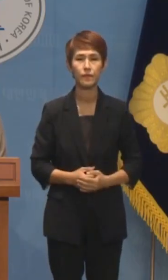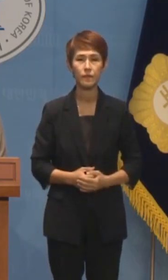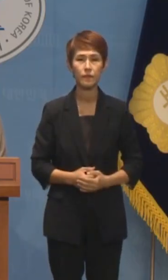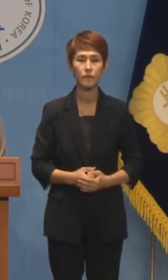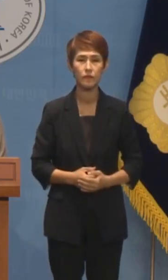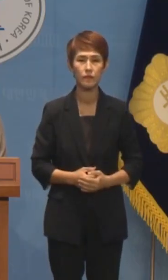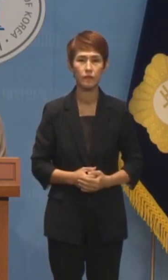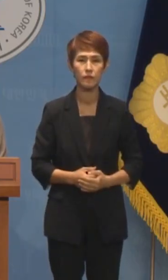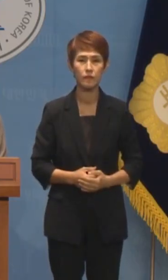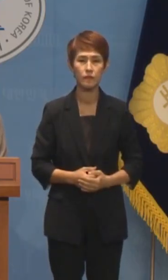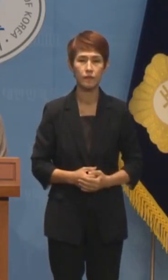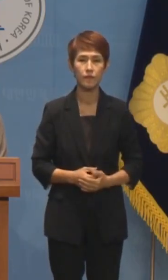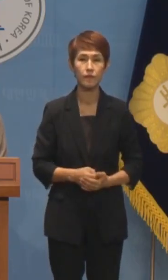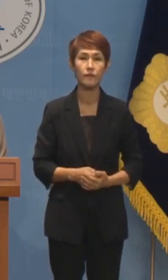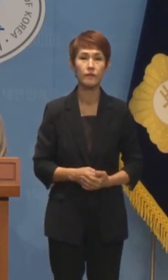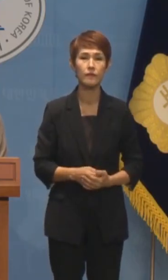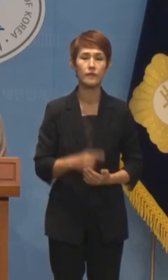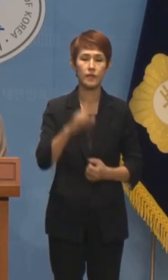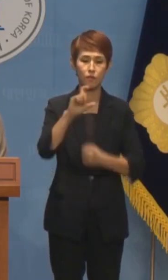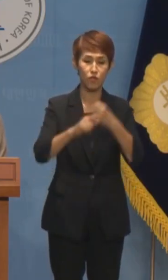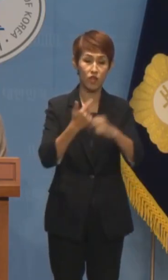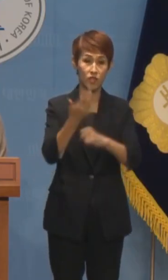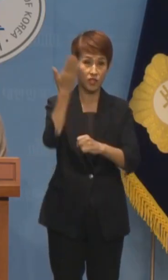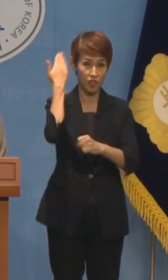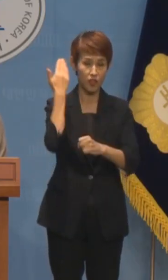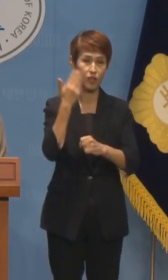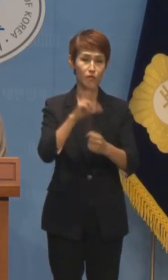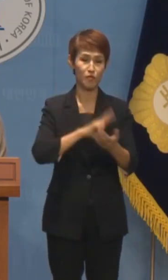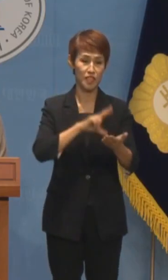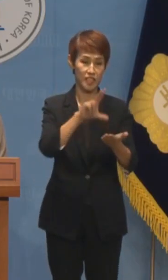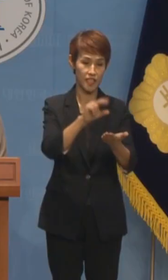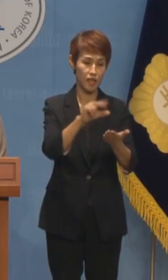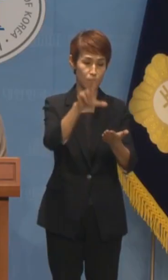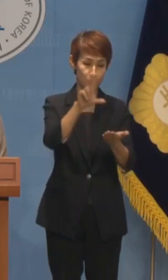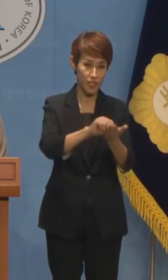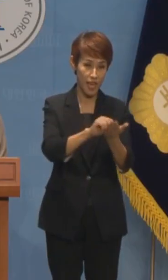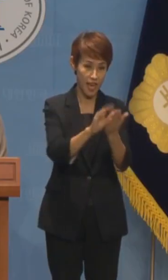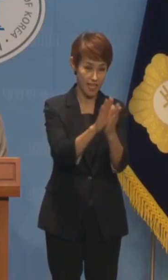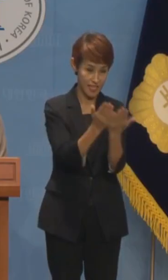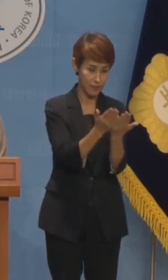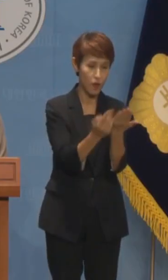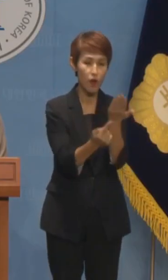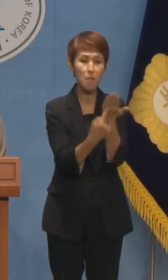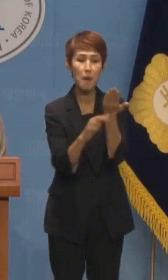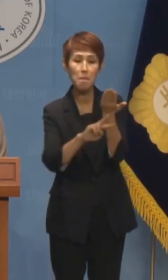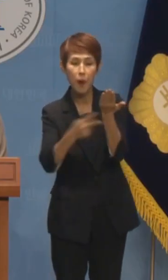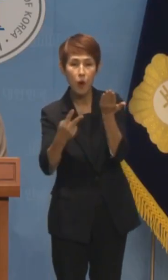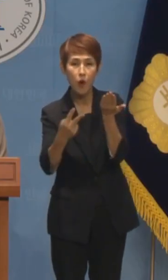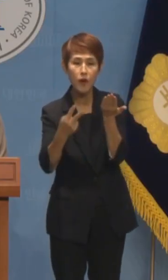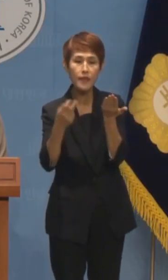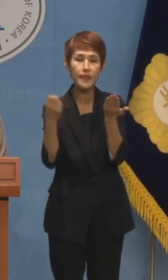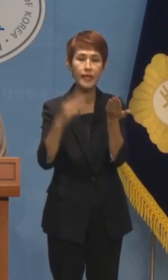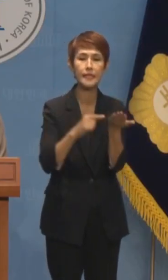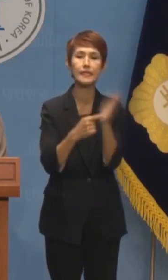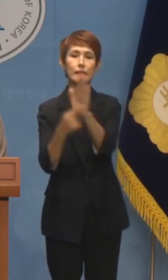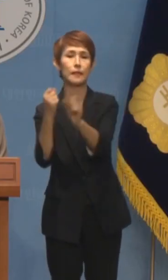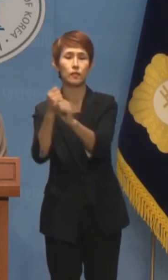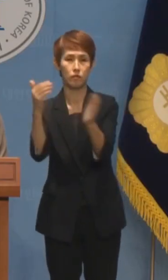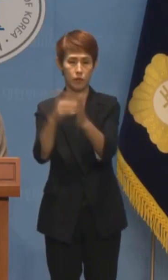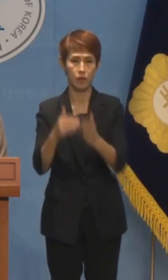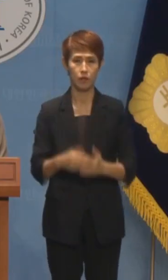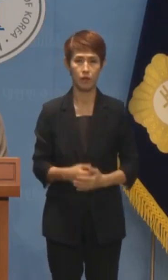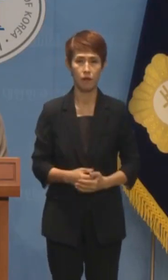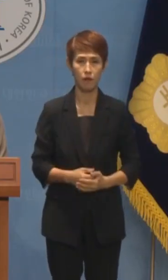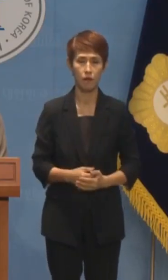실적을 급조하려고 16년 전 문제집을 표지만 갈아 다시 냈습니다. 다급한 눈 가리고 아웅에